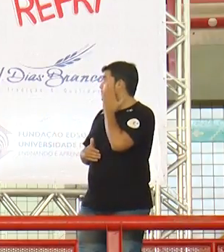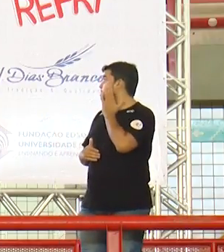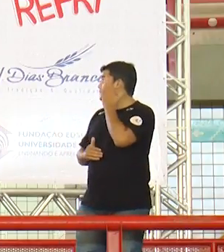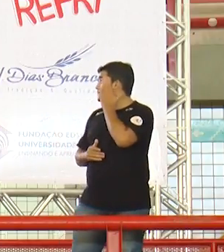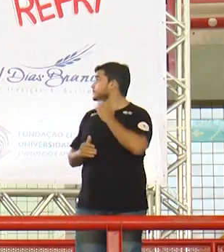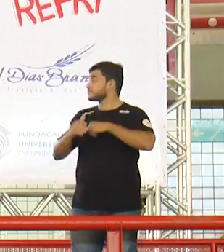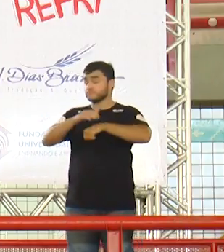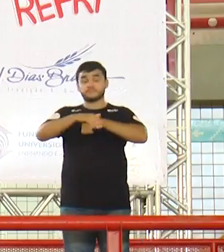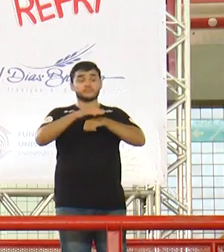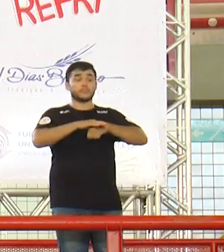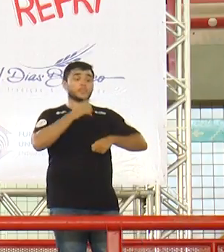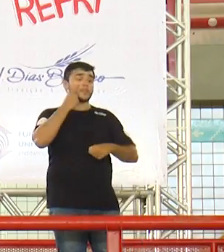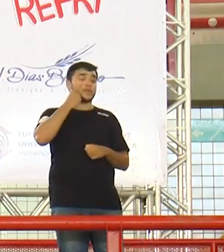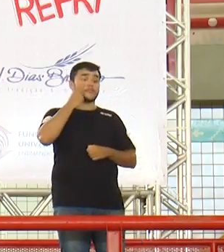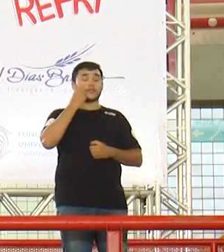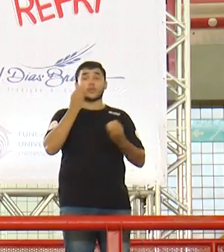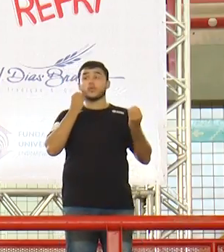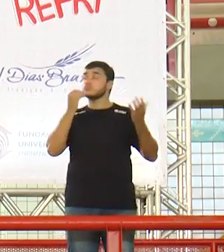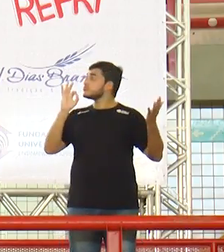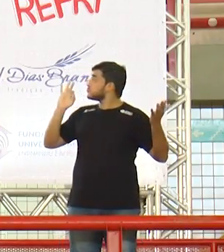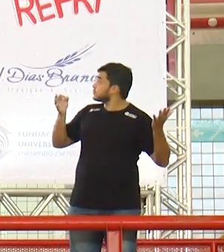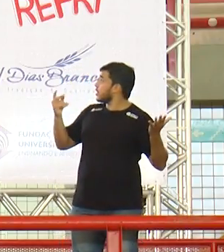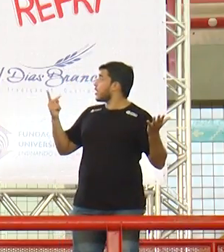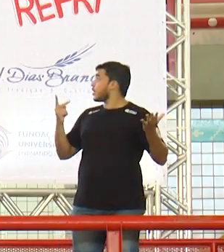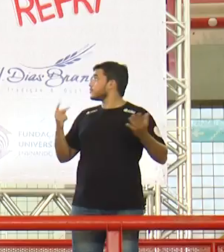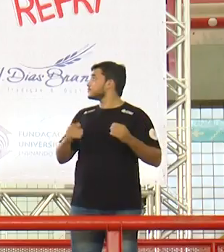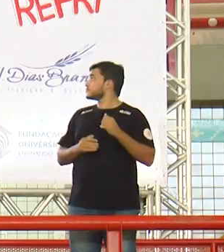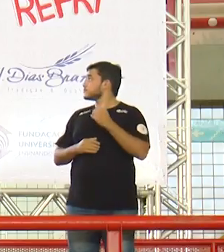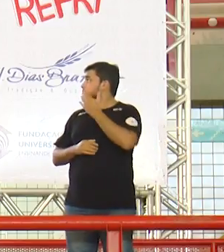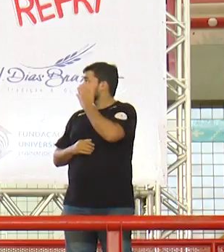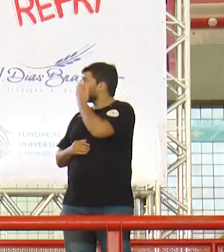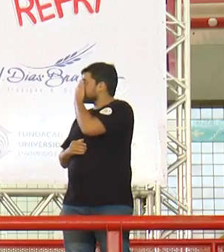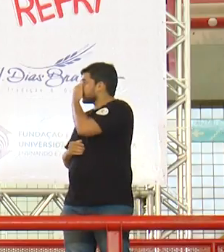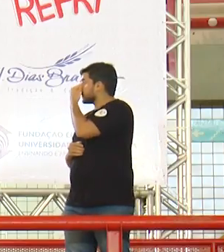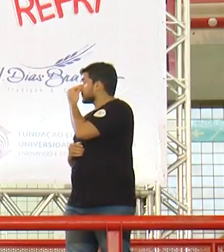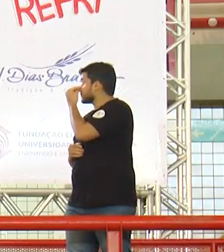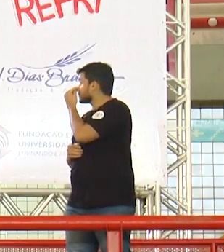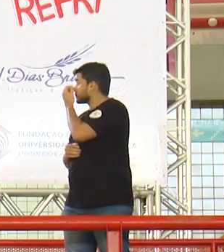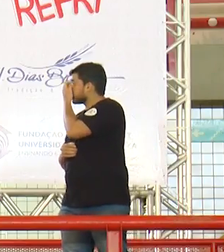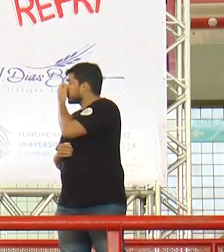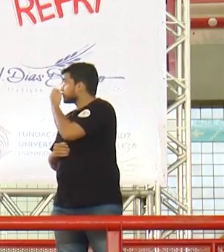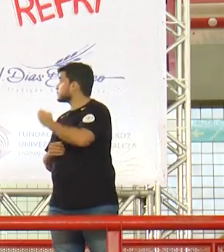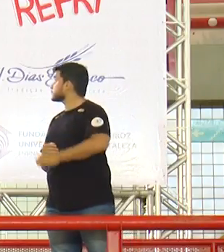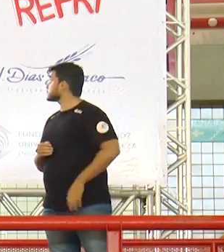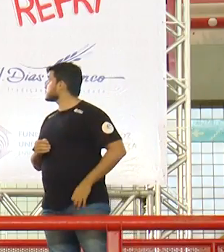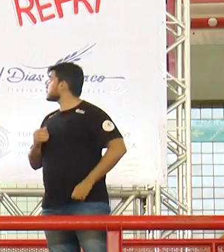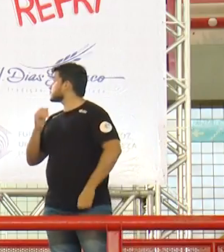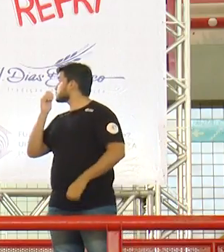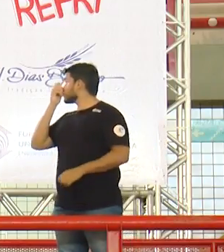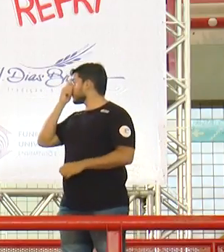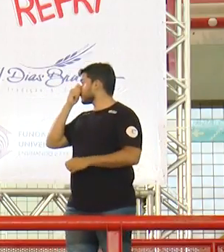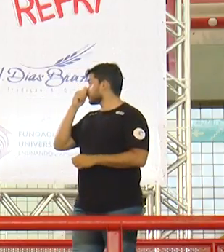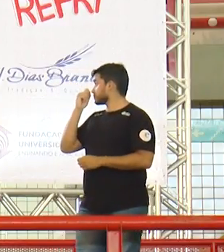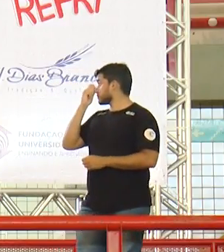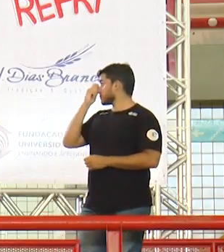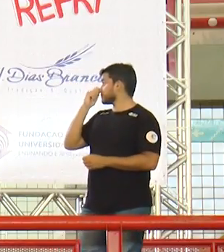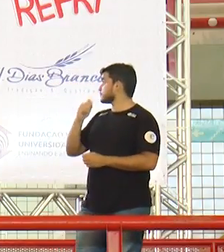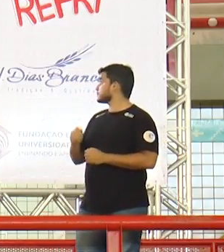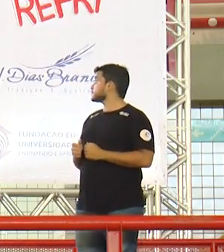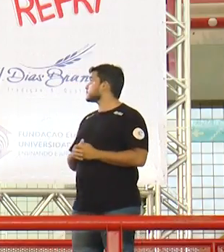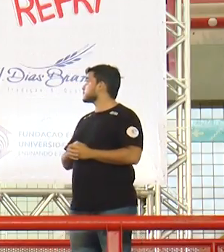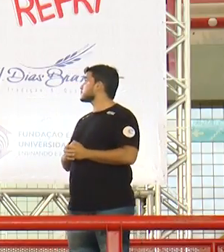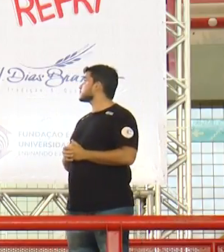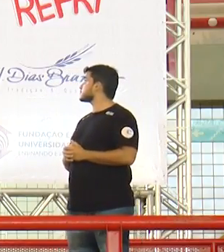suas habilidades com a sintaxe de concordância. Concordância, estou